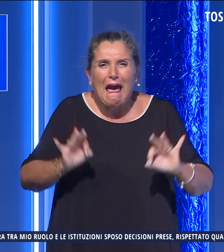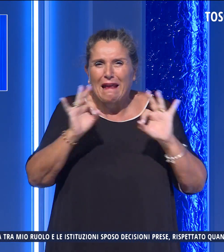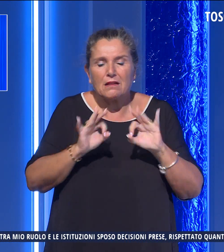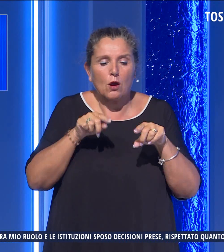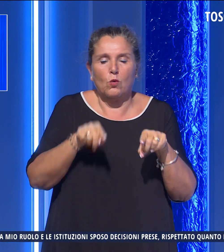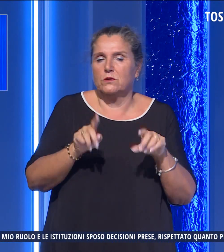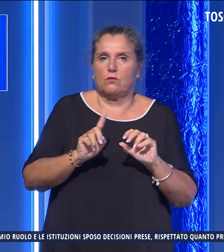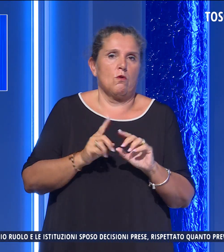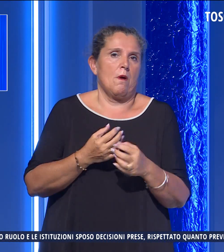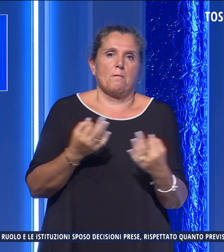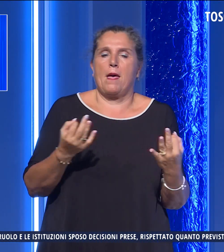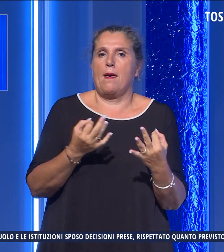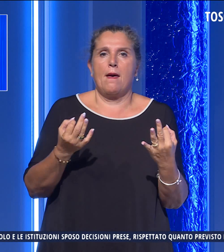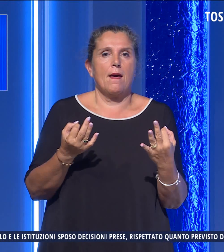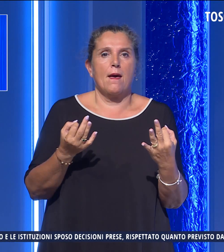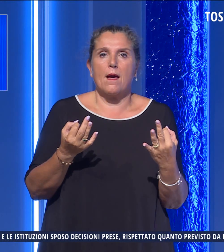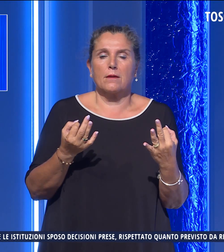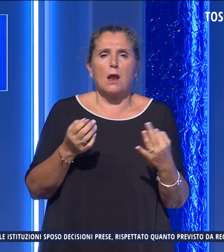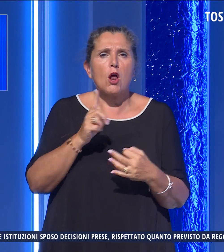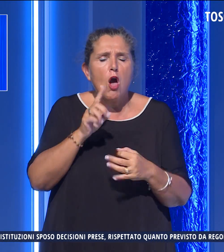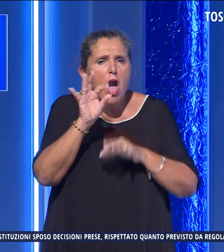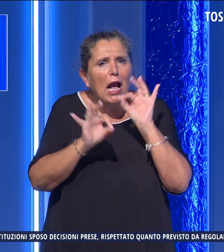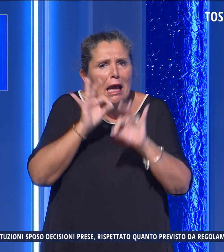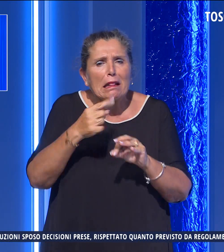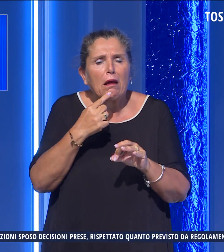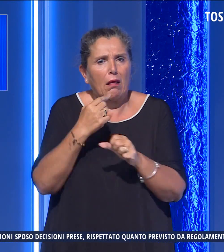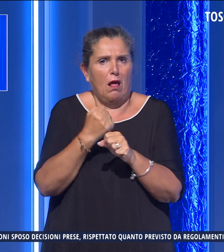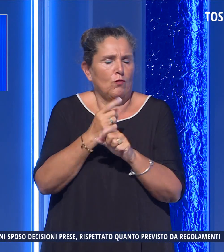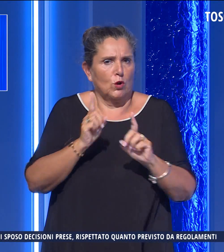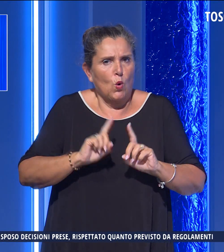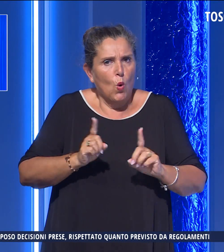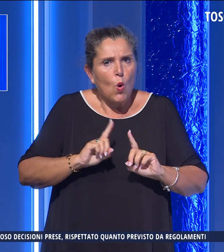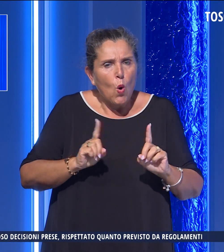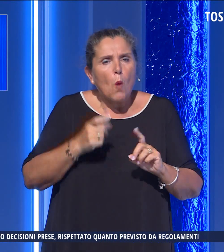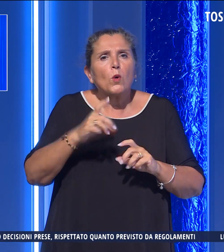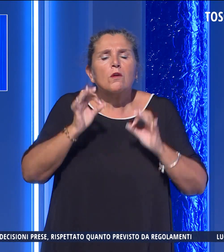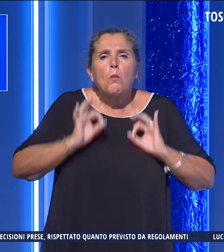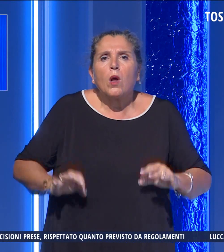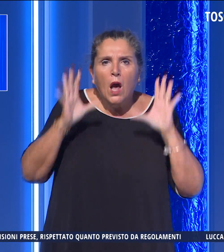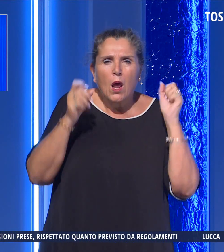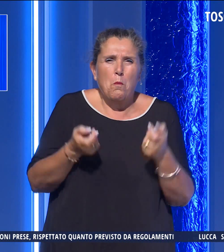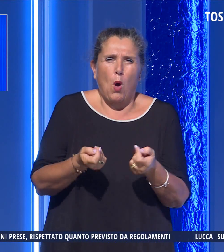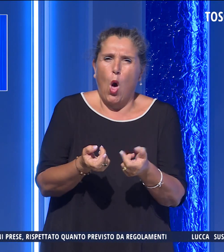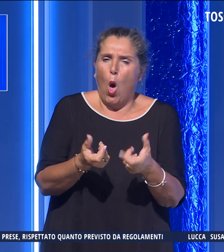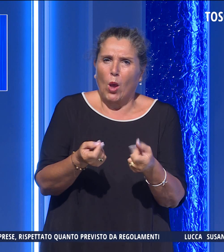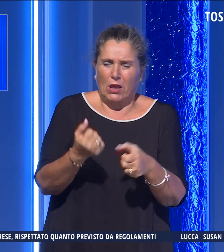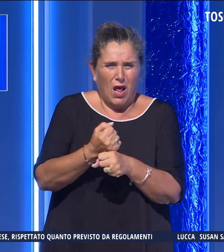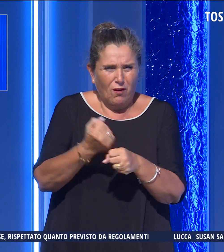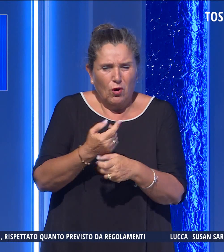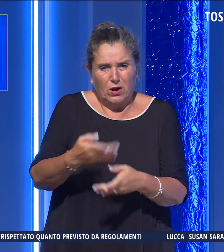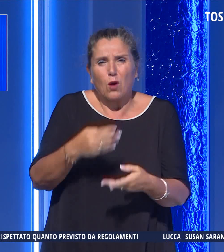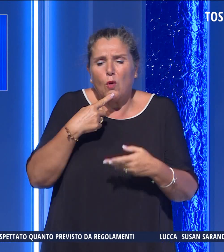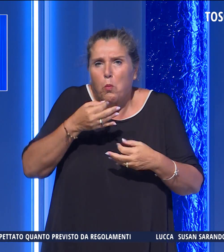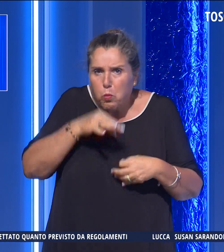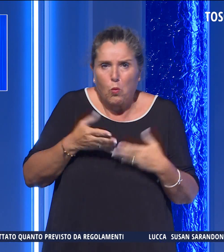questo non va bene. Ma non è una critica a chi lavora perché gli agenti sono pochi e fanno quello che possono.